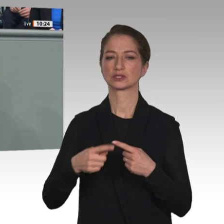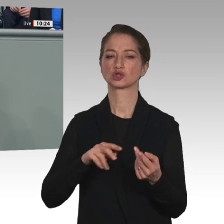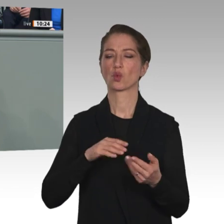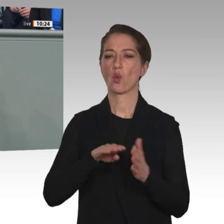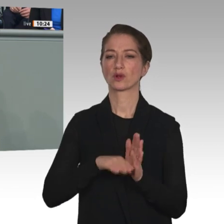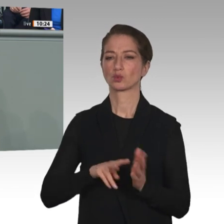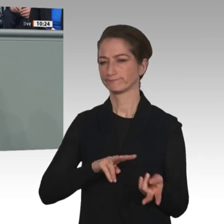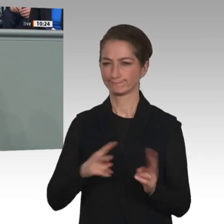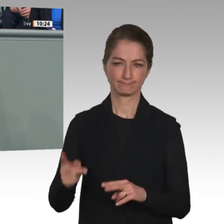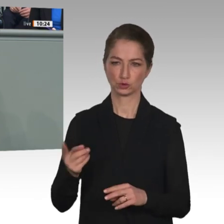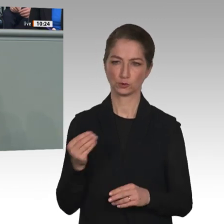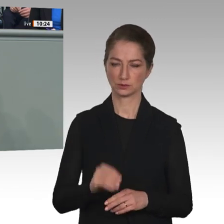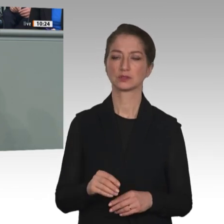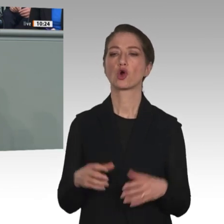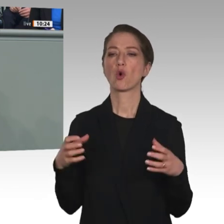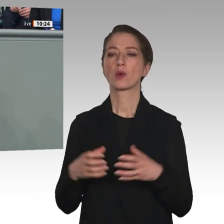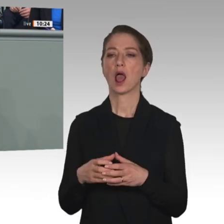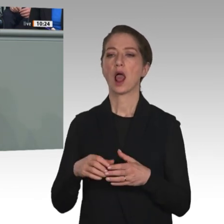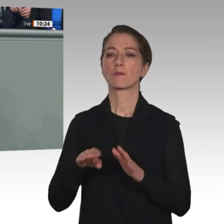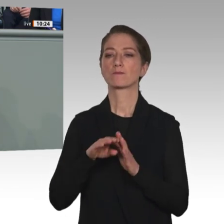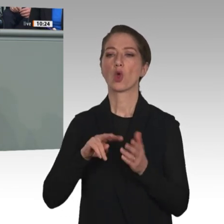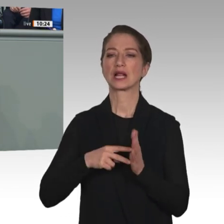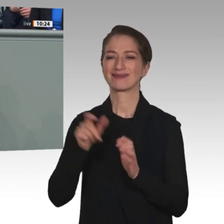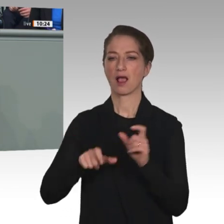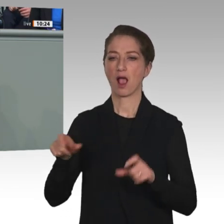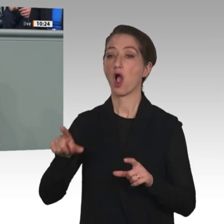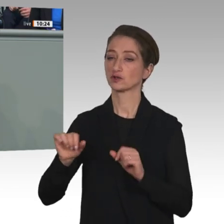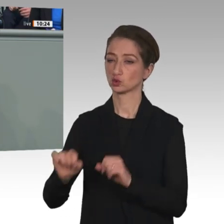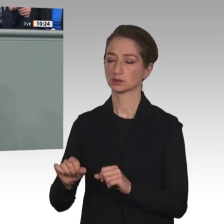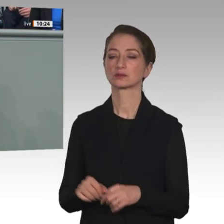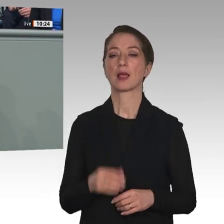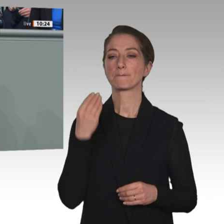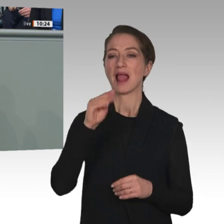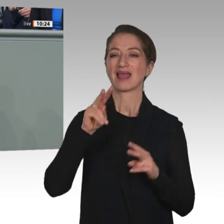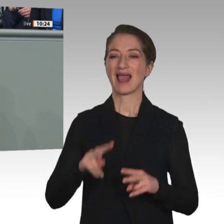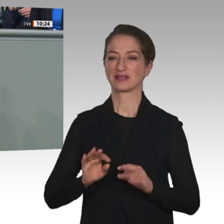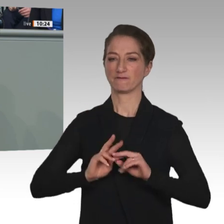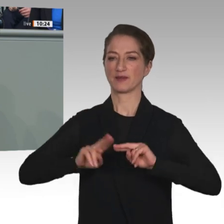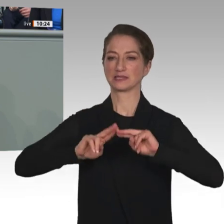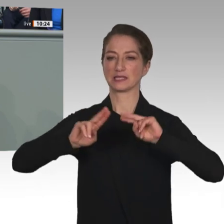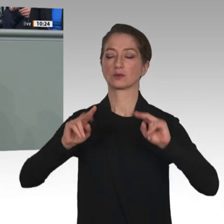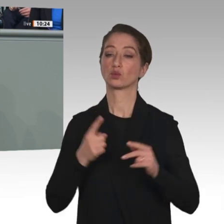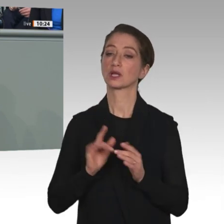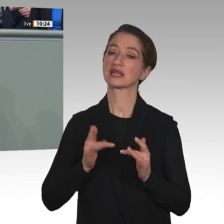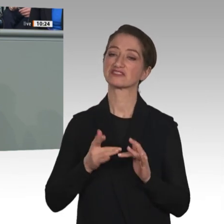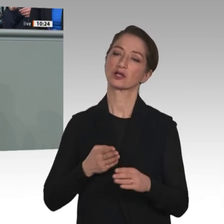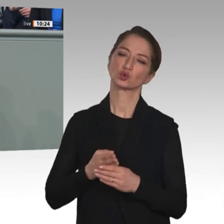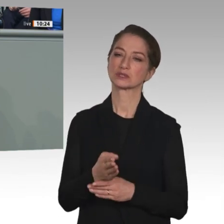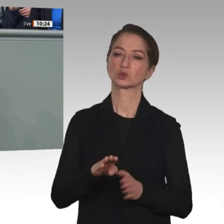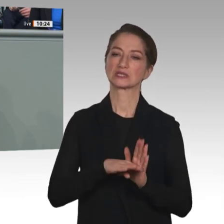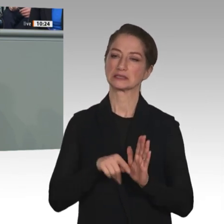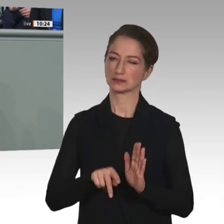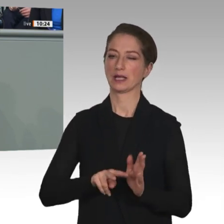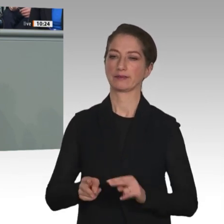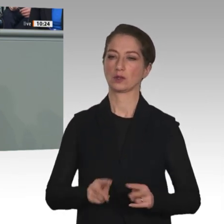mit dem Schutz für Kommunalpolitiker, mit Verbesserungen im Melderecht und mit einer Veränderung im Netzwerkdurchsetzungsgesetz, wo